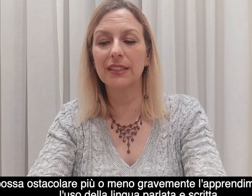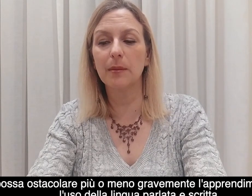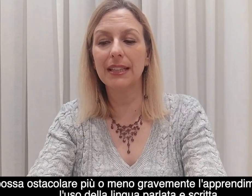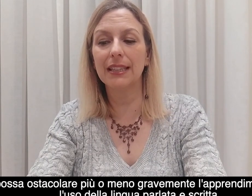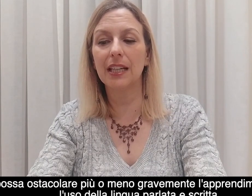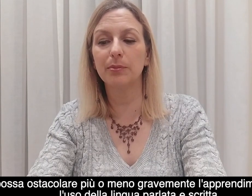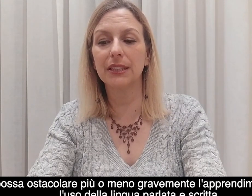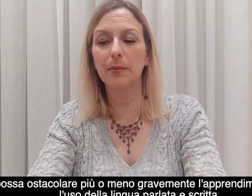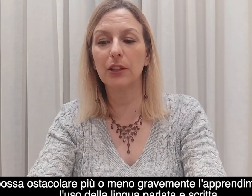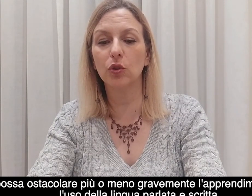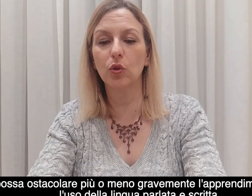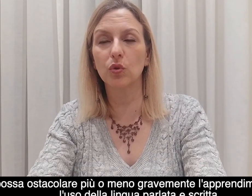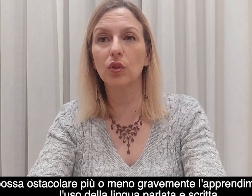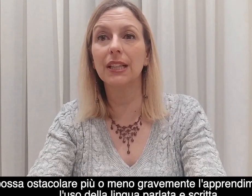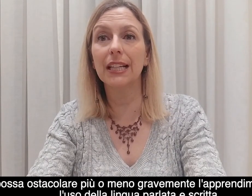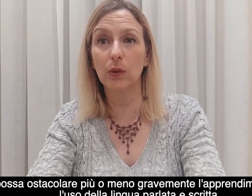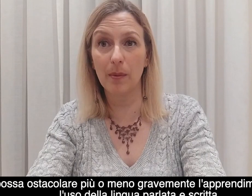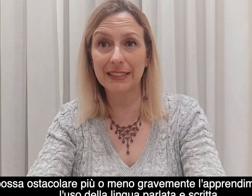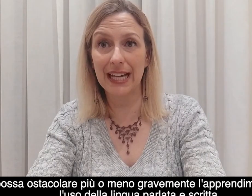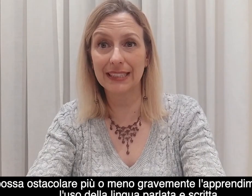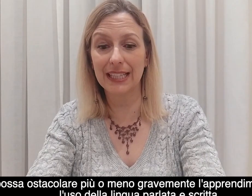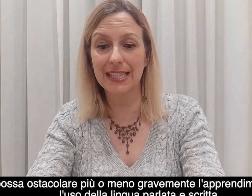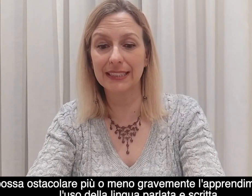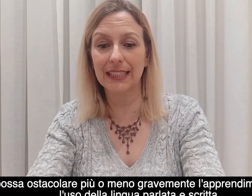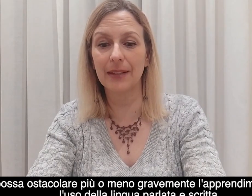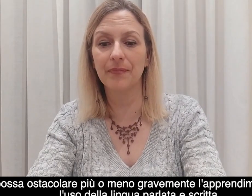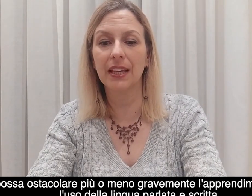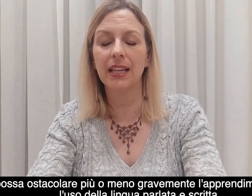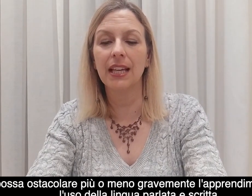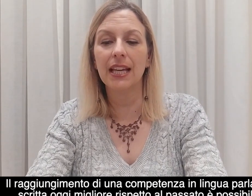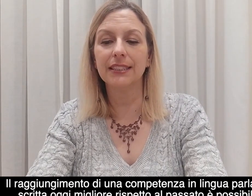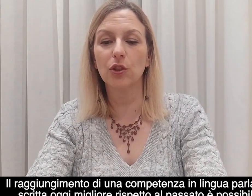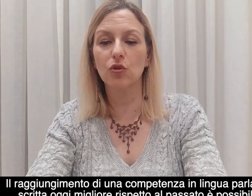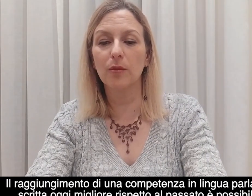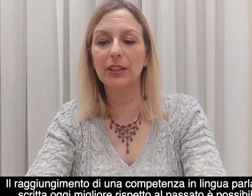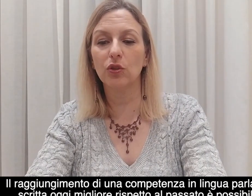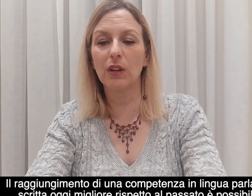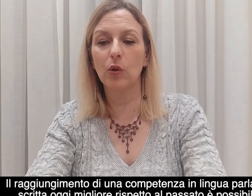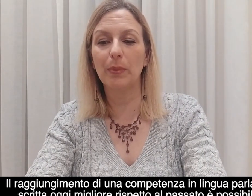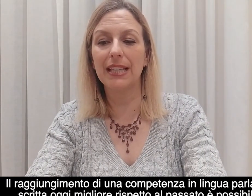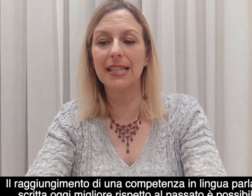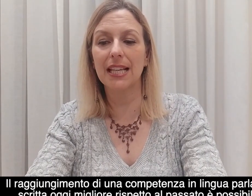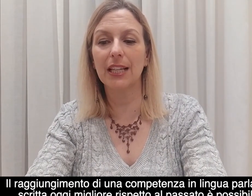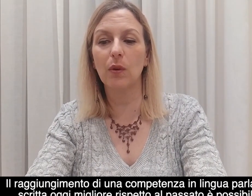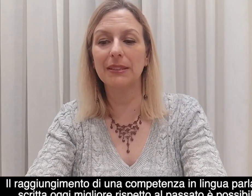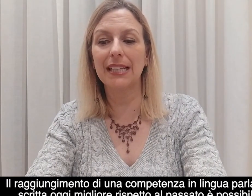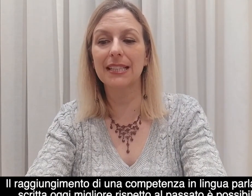gravemente l'apprendimento l'uso della lingua parlata e scritta il raggiungimento di una competenza e lingua parlata e scritta